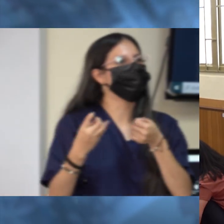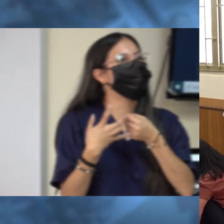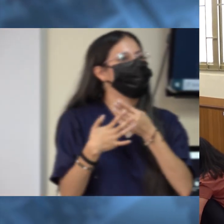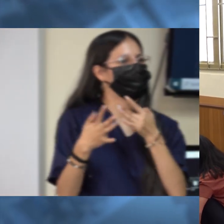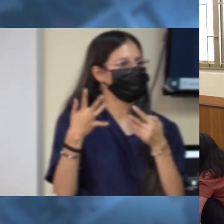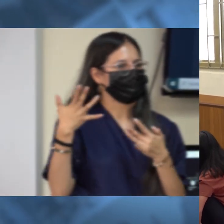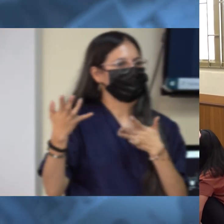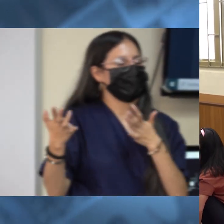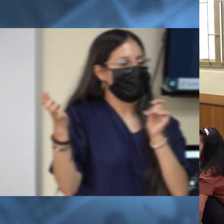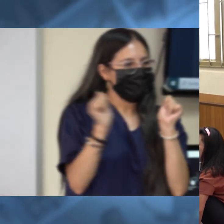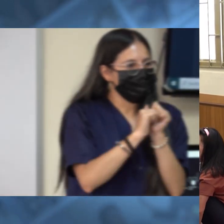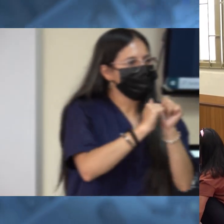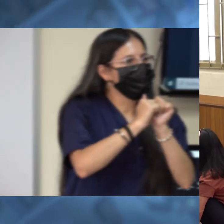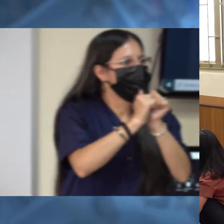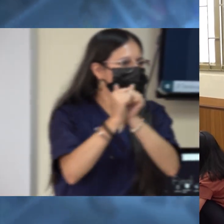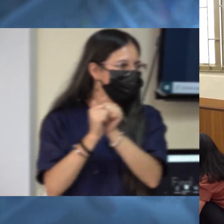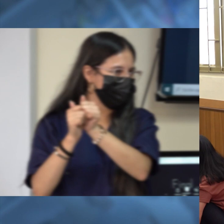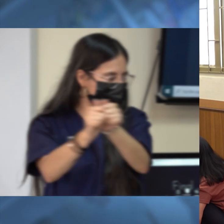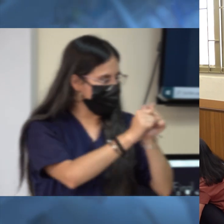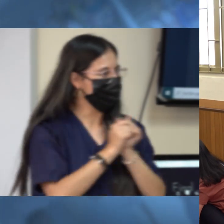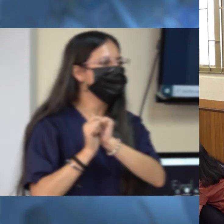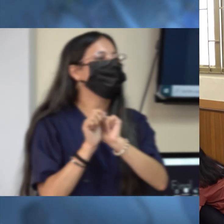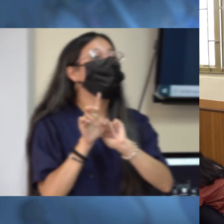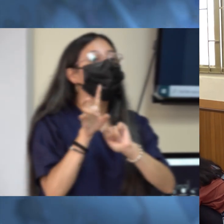la inclusión.